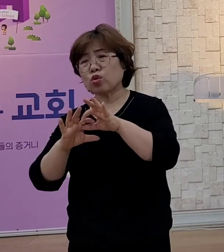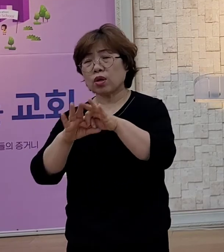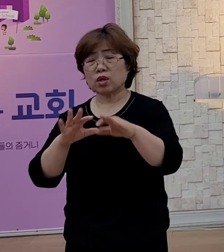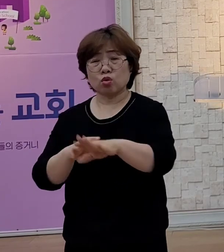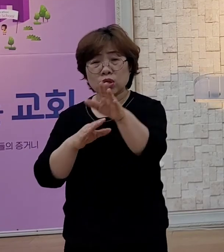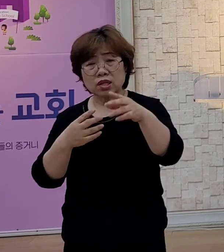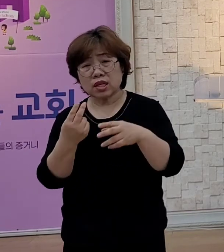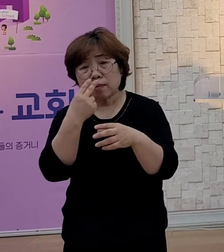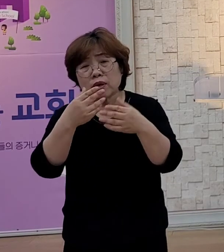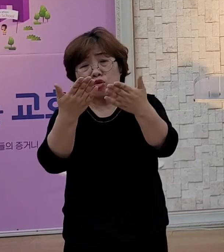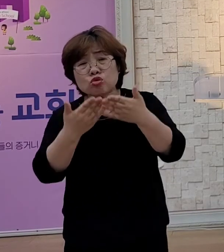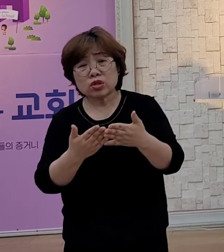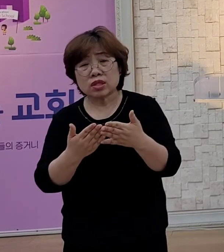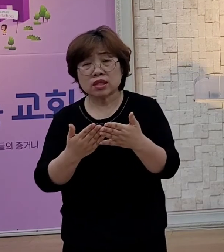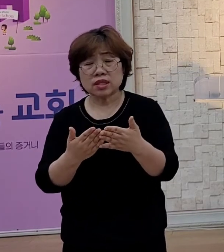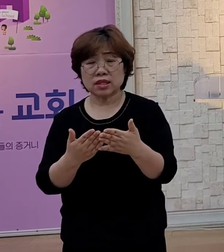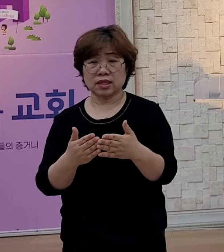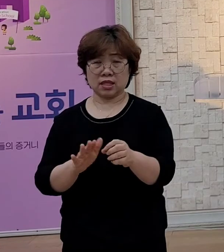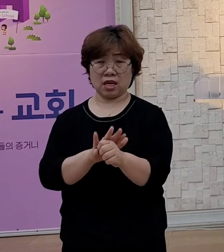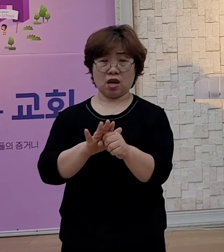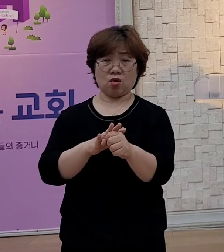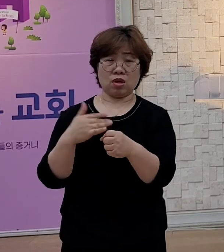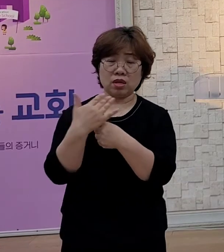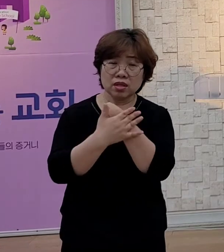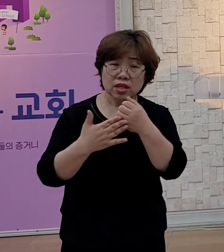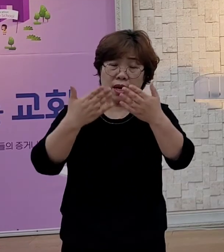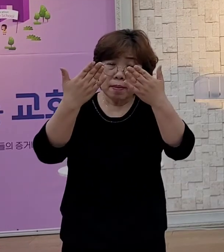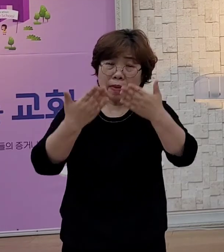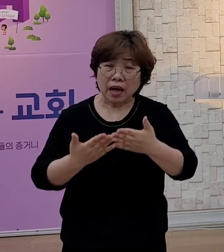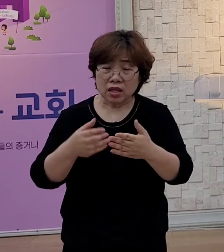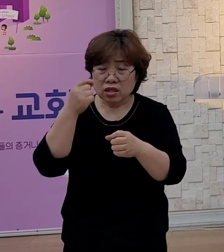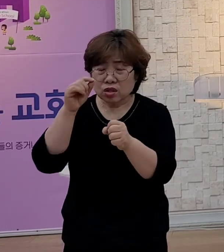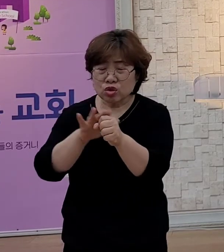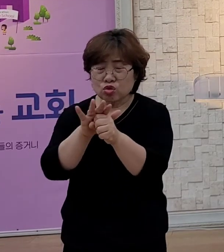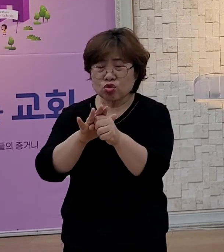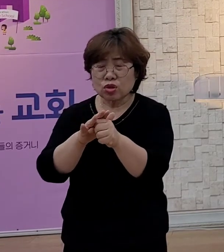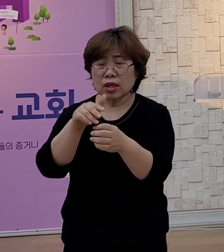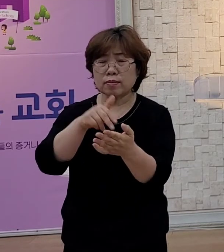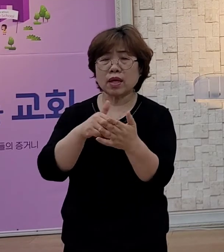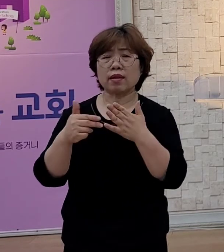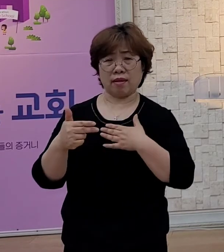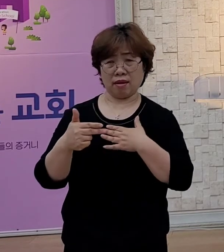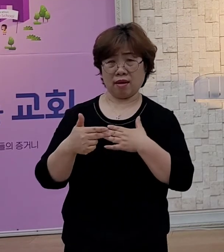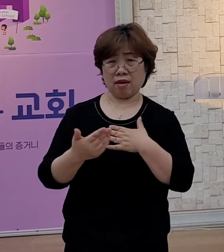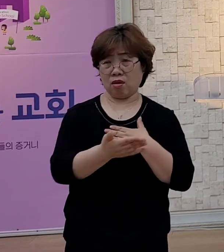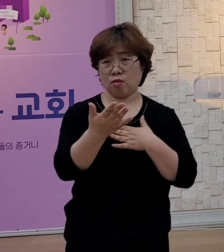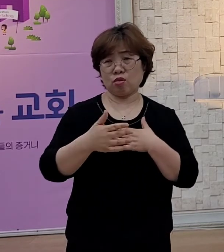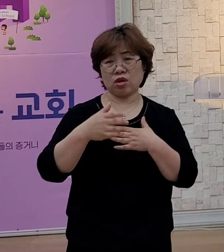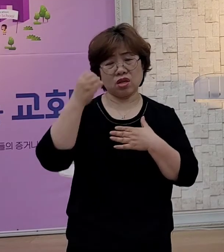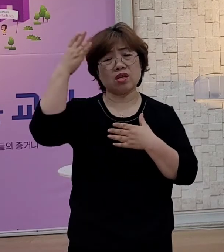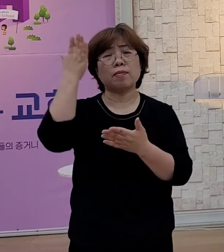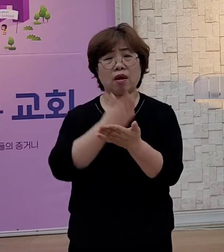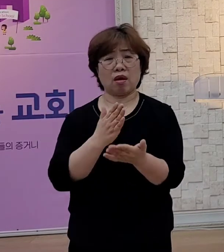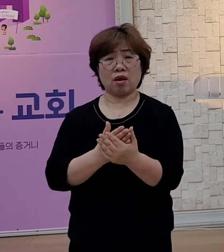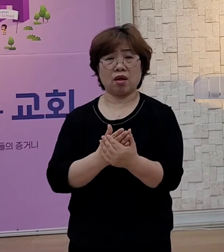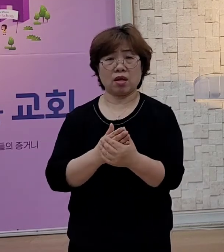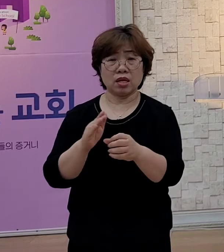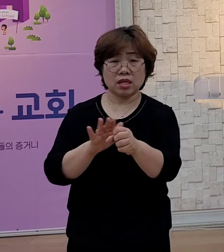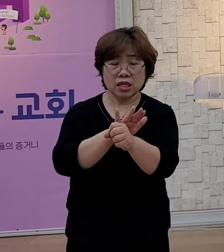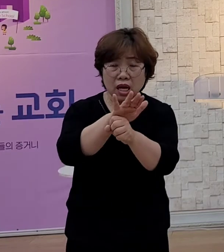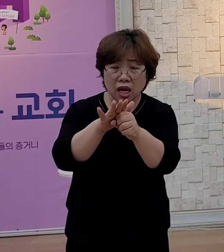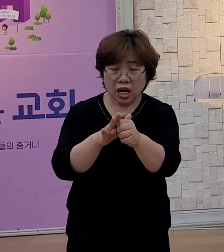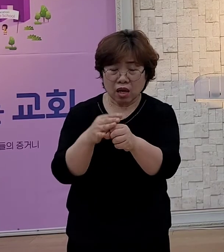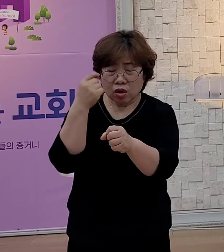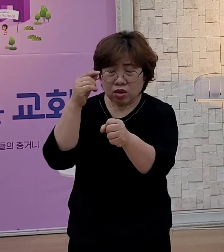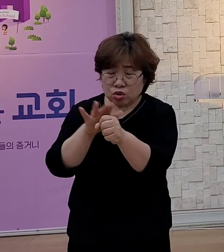사랑, 그 은혜와 긍휼을 받은 존재가 우리라는 사실을 잊어서는 안 된다는 것이죠. 이 사랑과 긍휼을